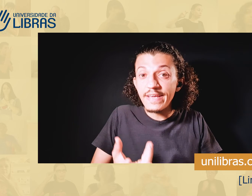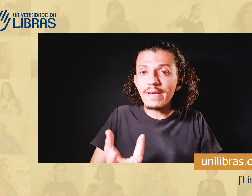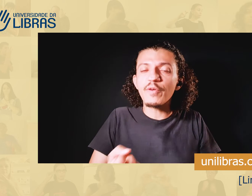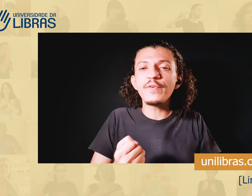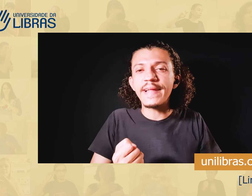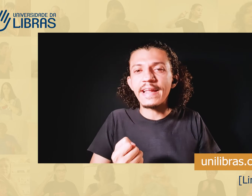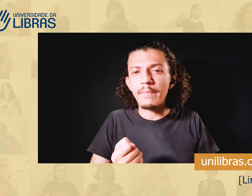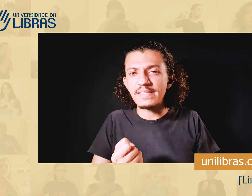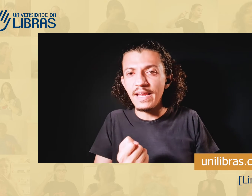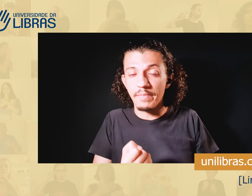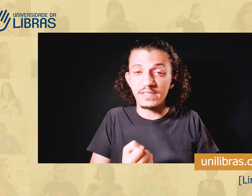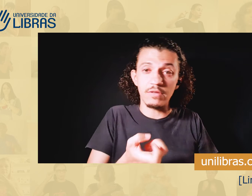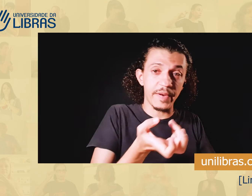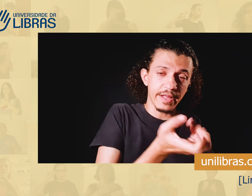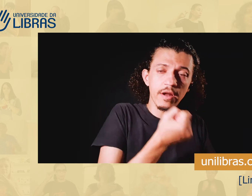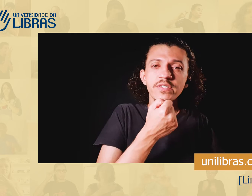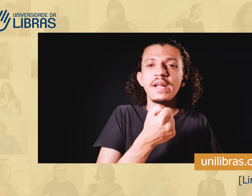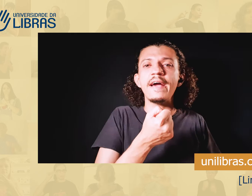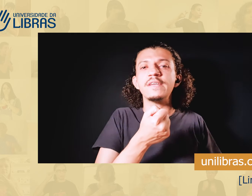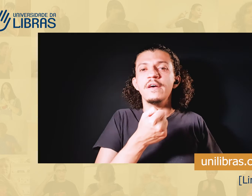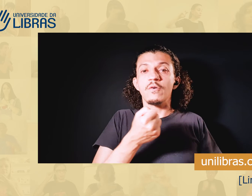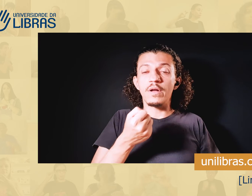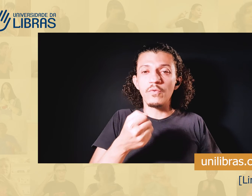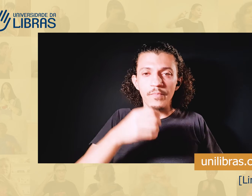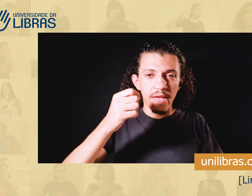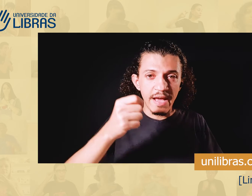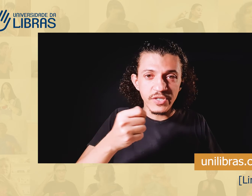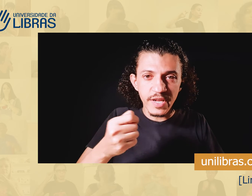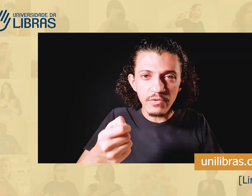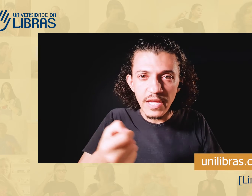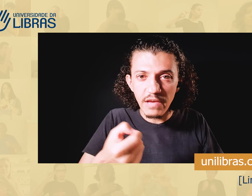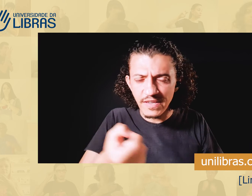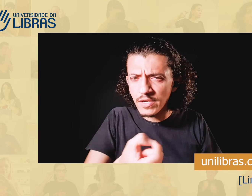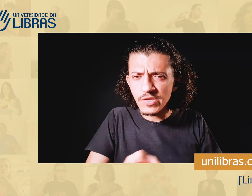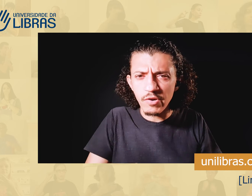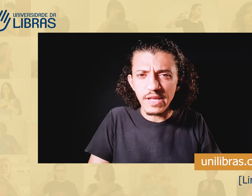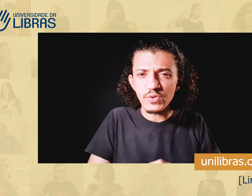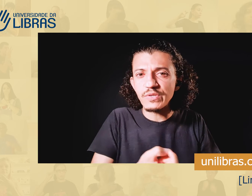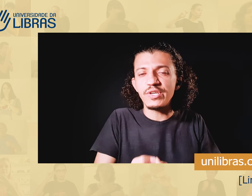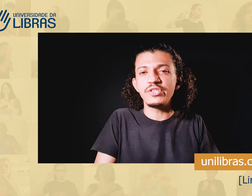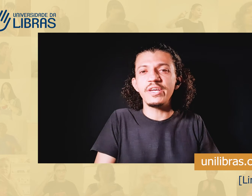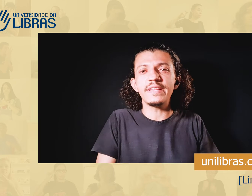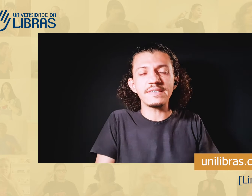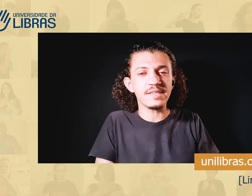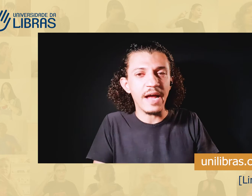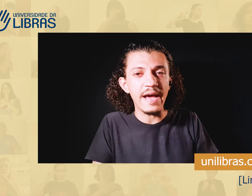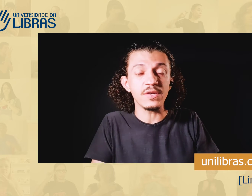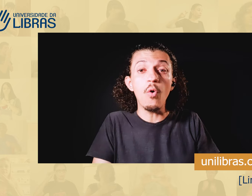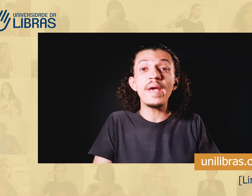se aprofundar ainda mais na Libras, tanto aprendendo novos sinais, quanto registrando ali, fazendo essas anotações no dia a dia desses sinais, ou mesmo